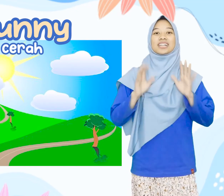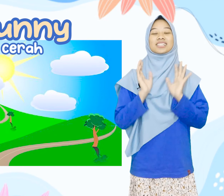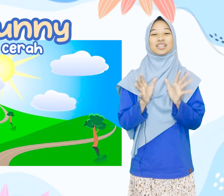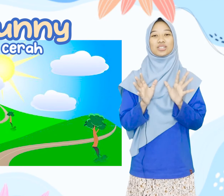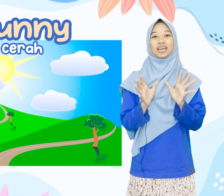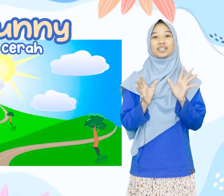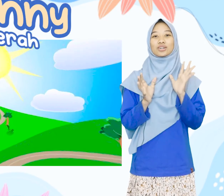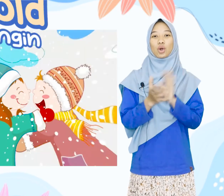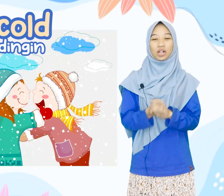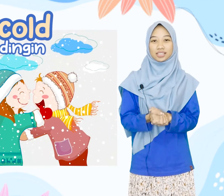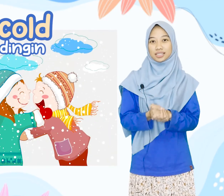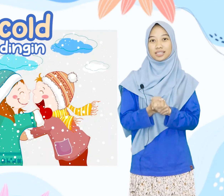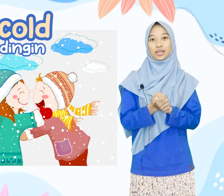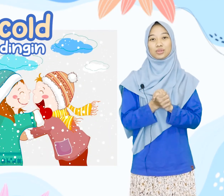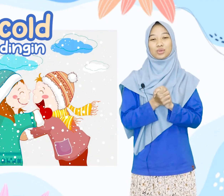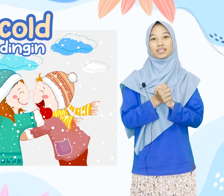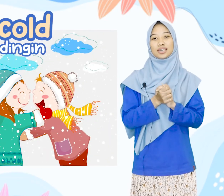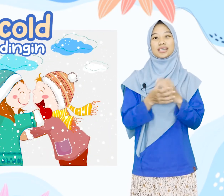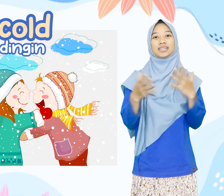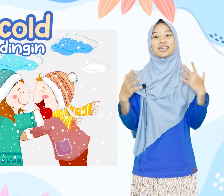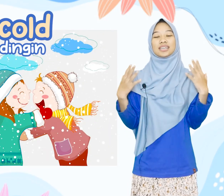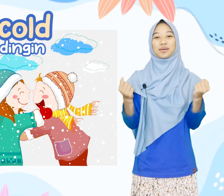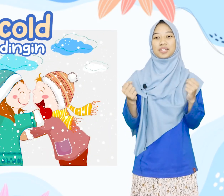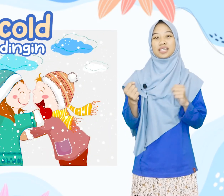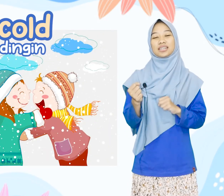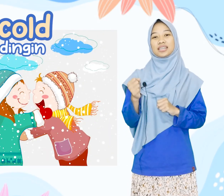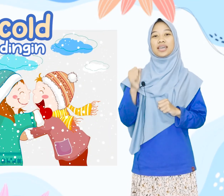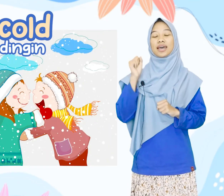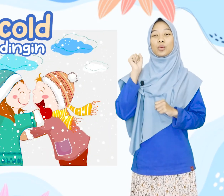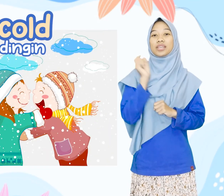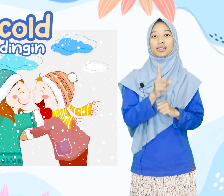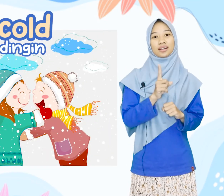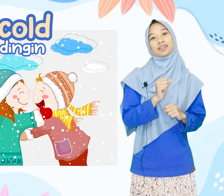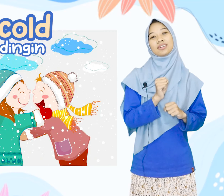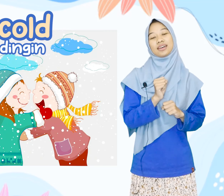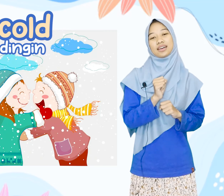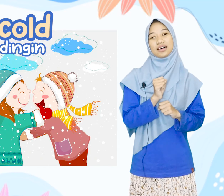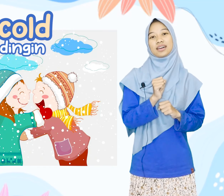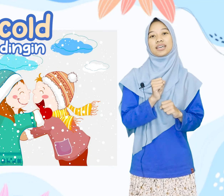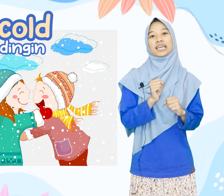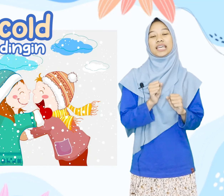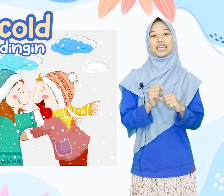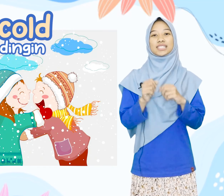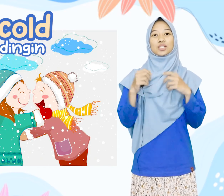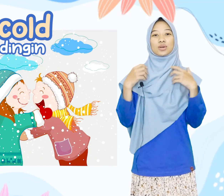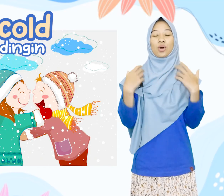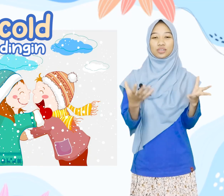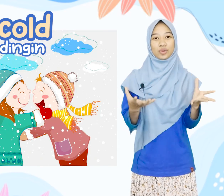Nah, selanjutnya ada cold, yaitu cuacanya lagi dingin-dinginnya biasanya di winter. Nah, it is cold right